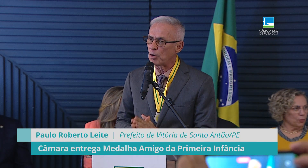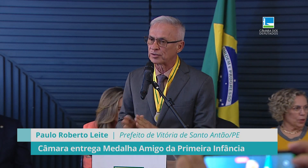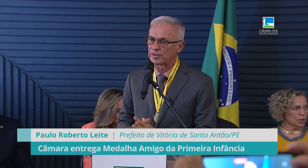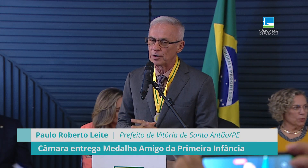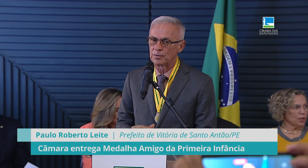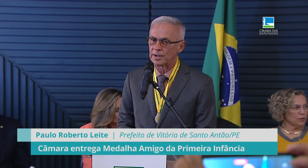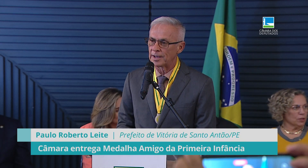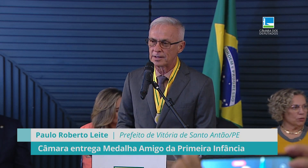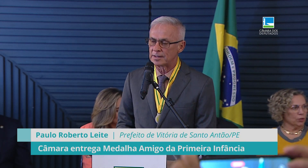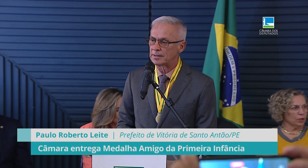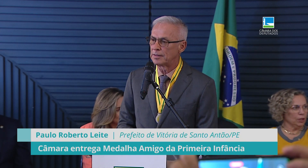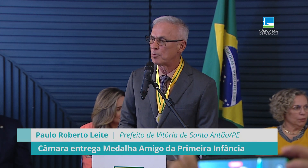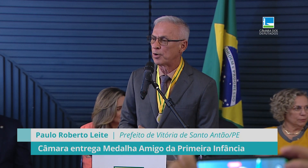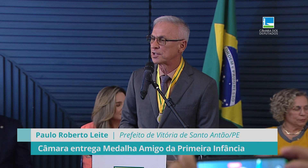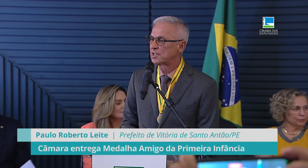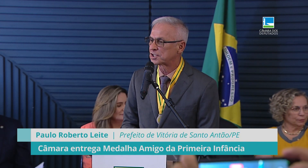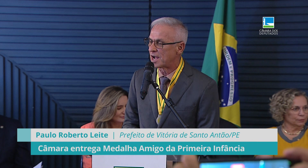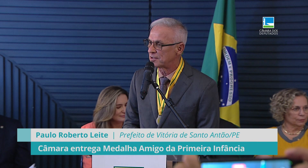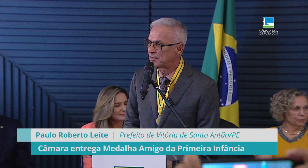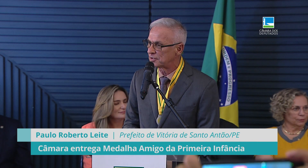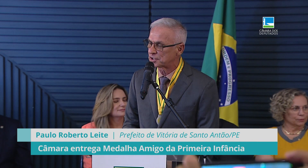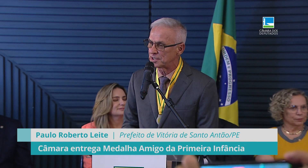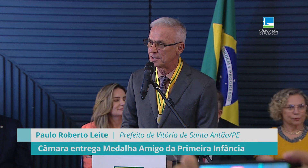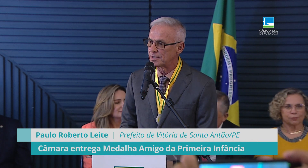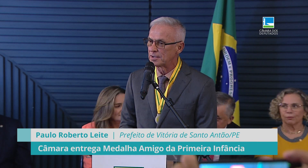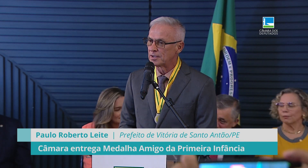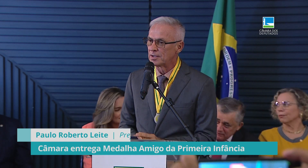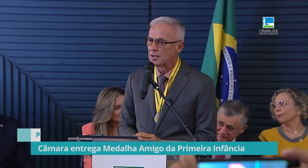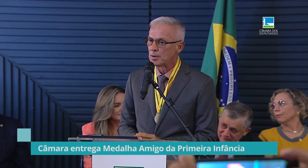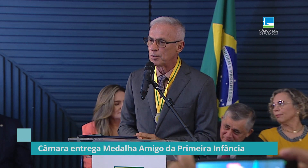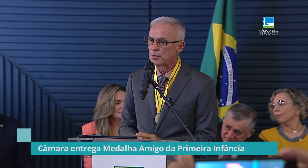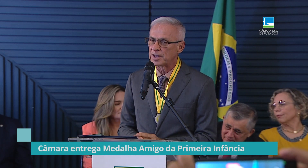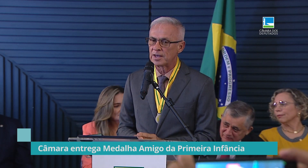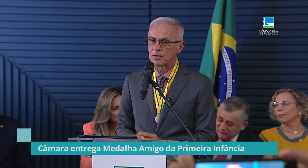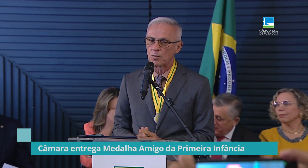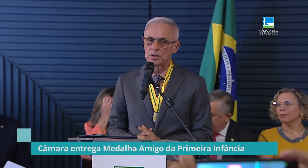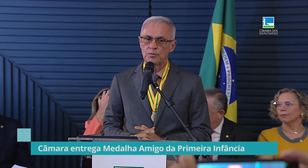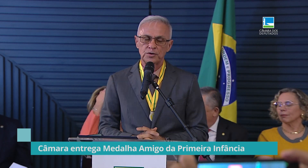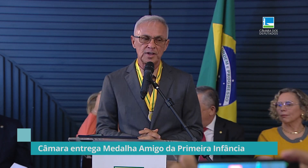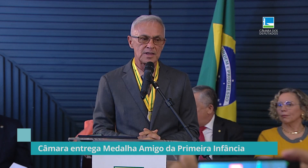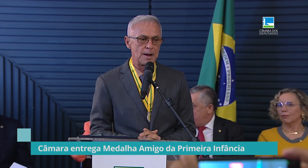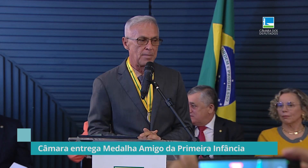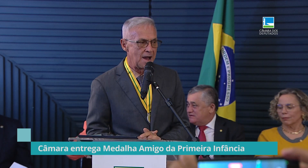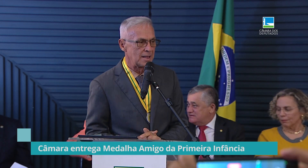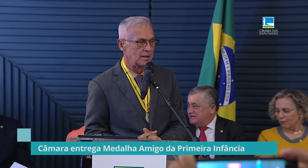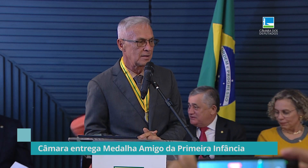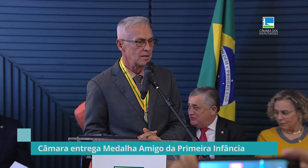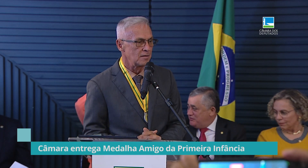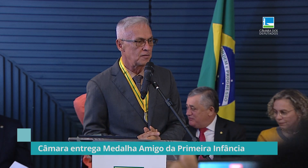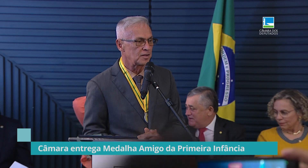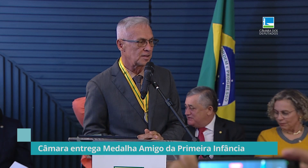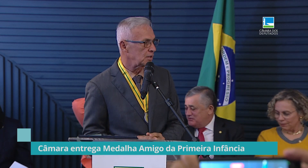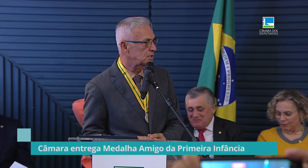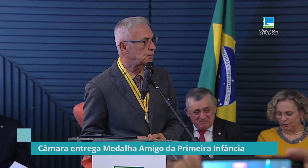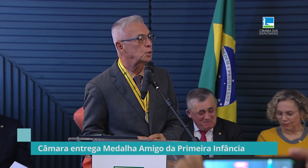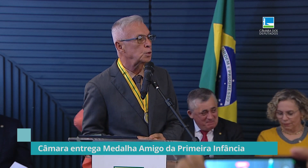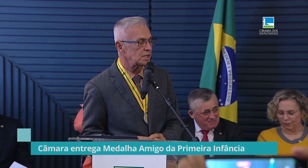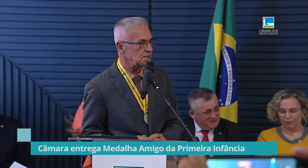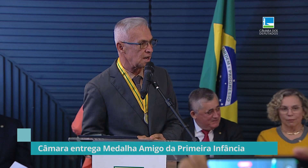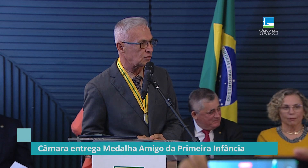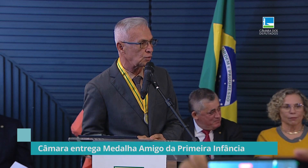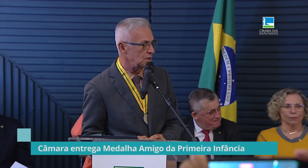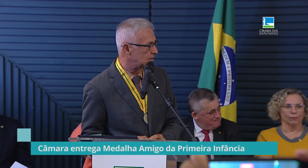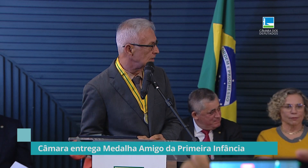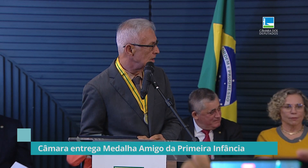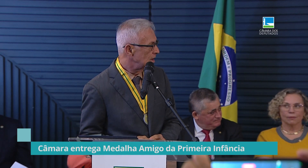a emoção ela não pode deixar de existir, porque quando você trabalha visando as